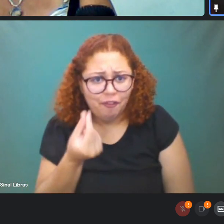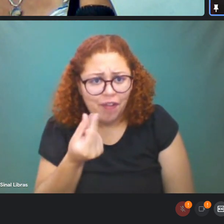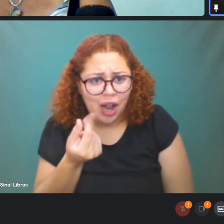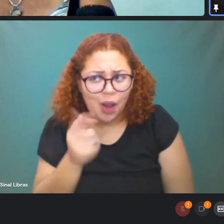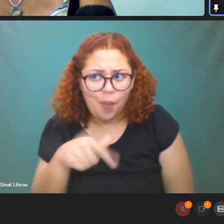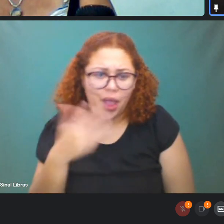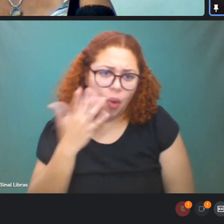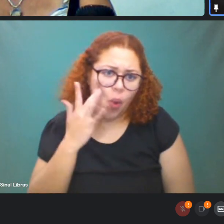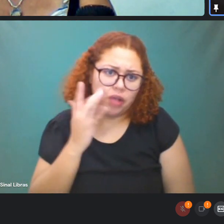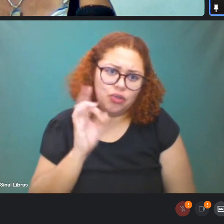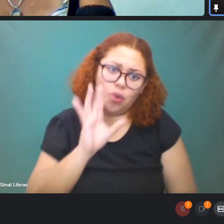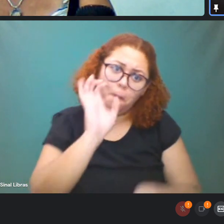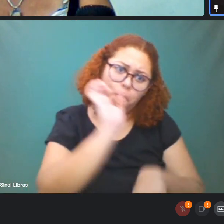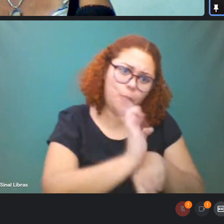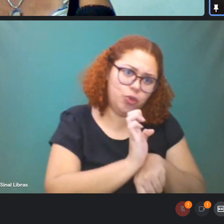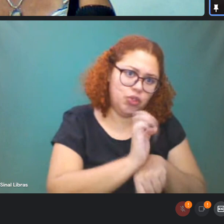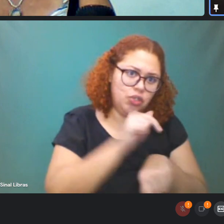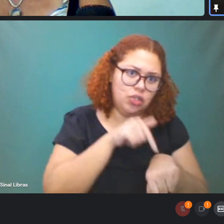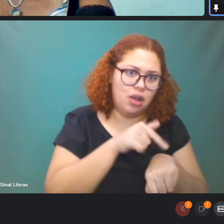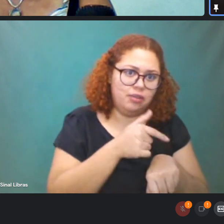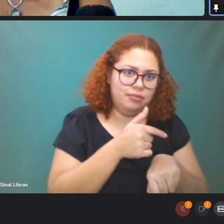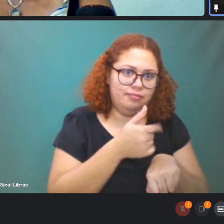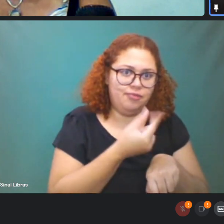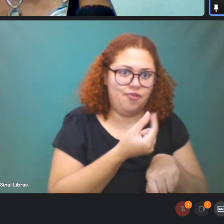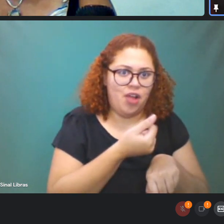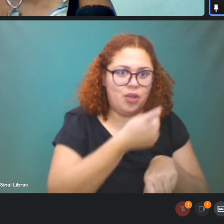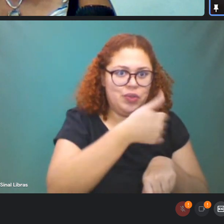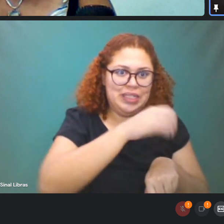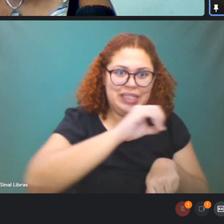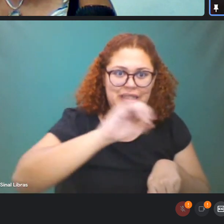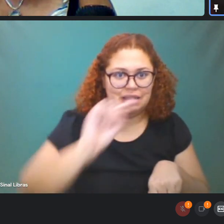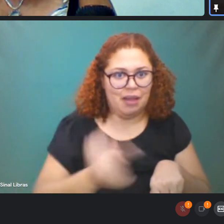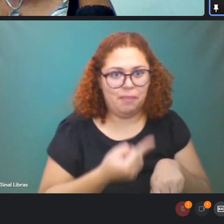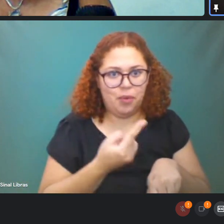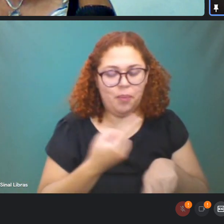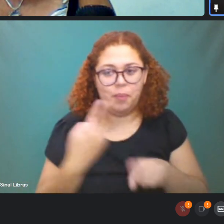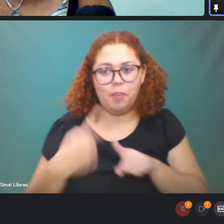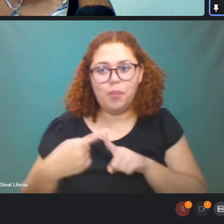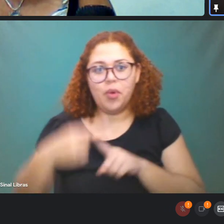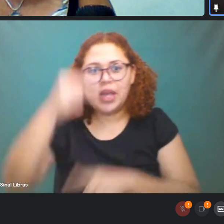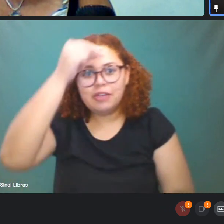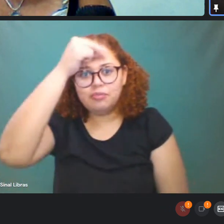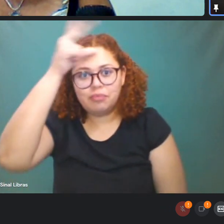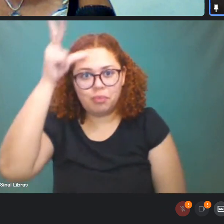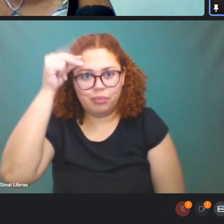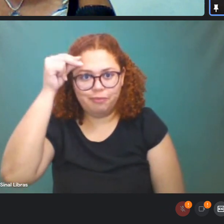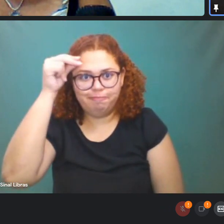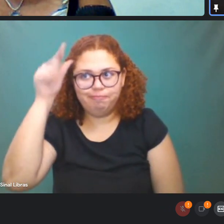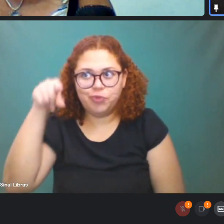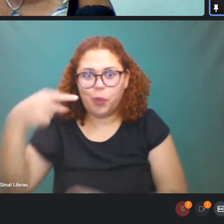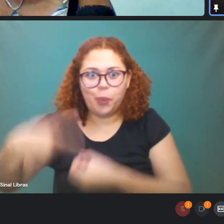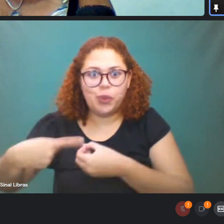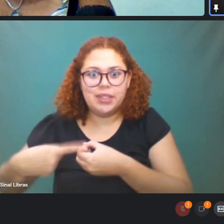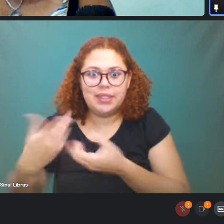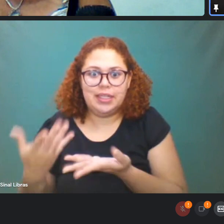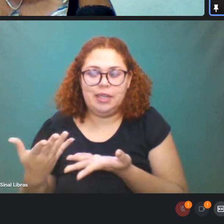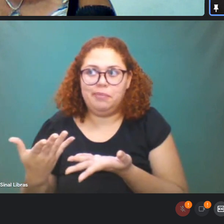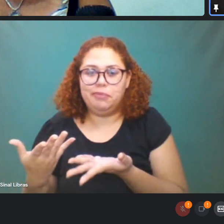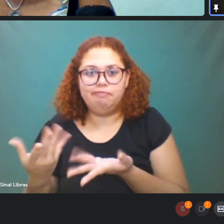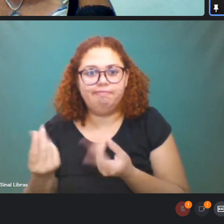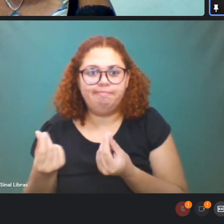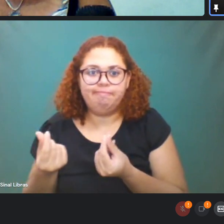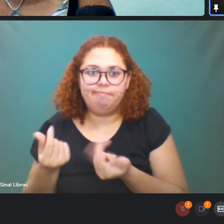O município, ele vai querer uma nota fiscal também, porque eu digo isso que eu já prestei serviço para a Fundação